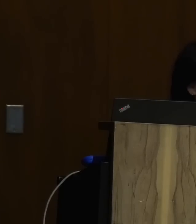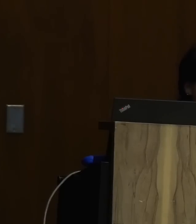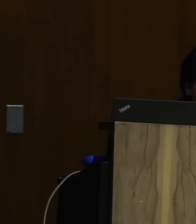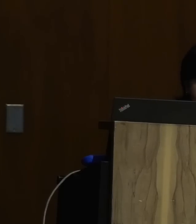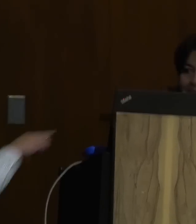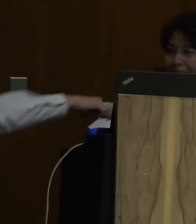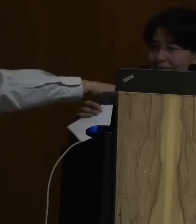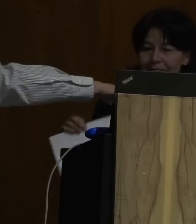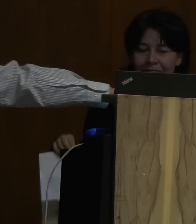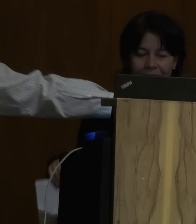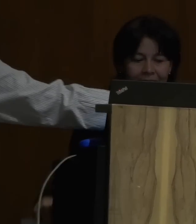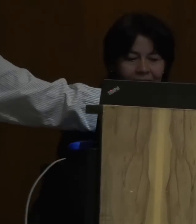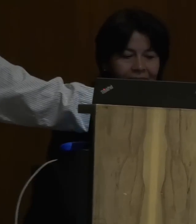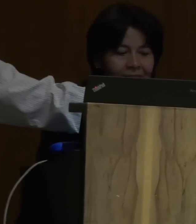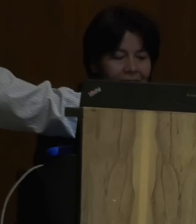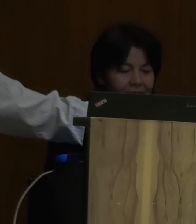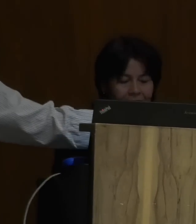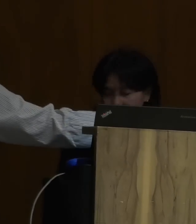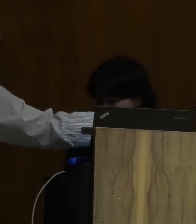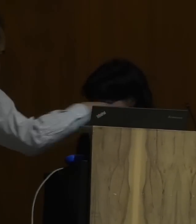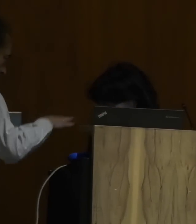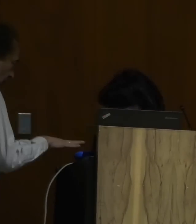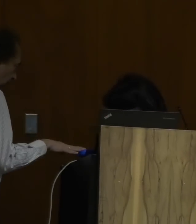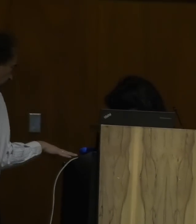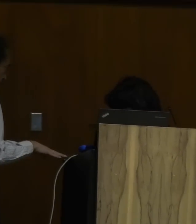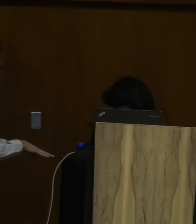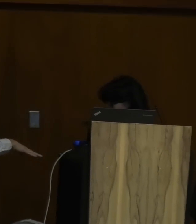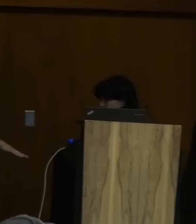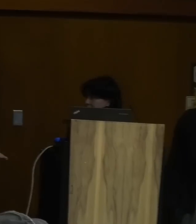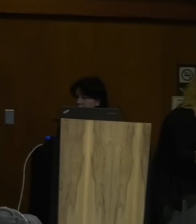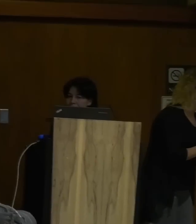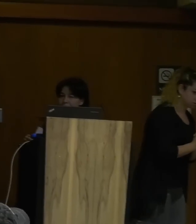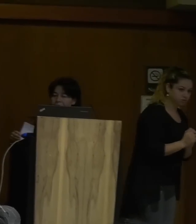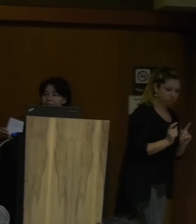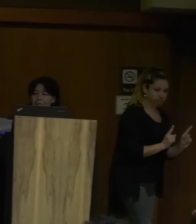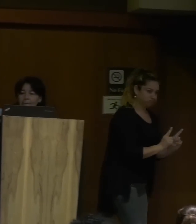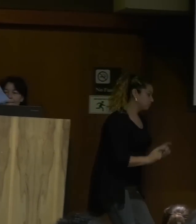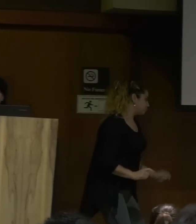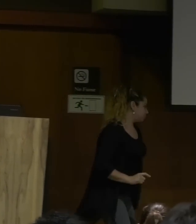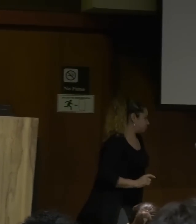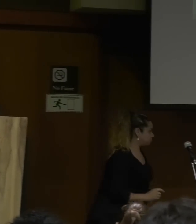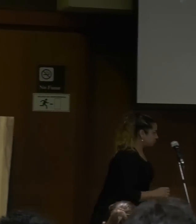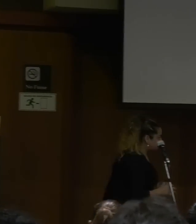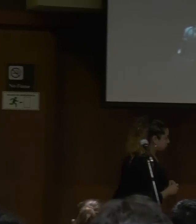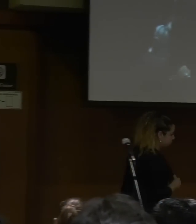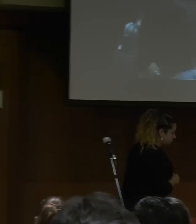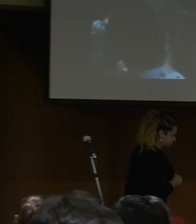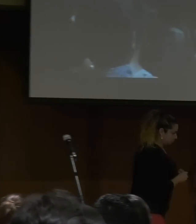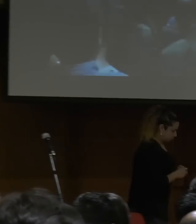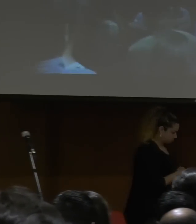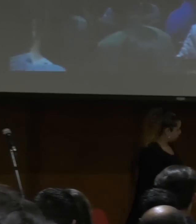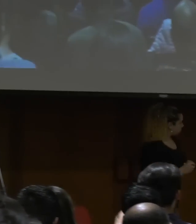Bueno, muchas gracias, María Isabel. Muchas gracias a ustedes por acompañarnos esta tarde,